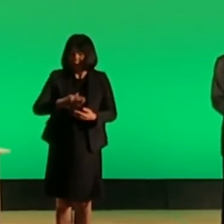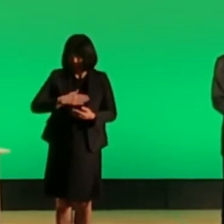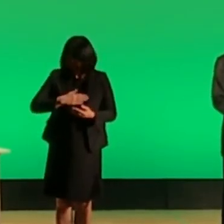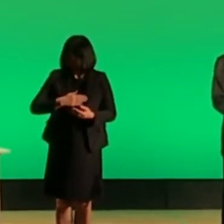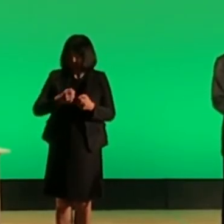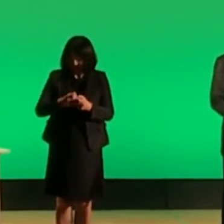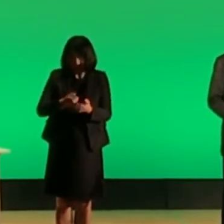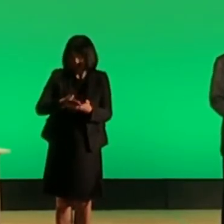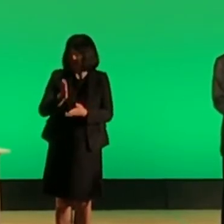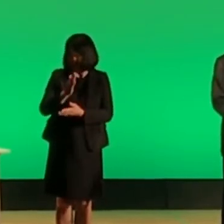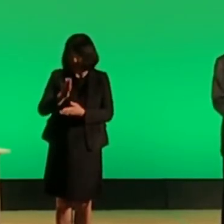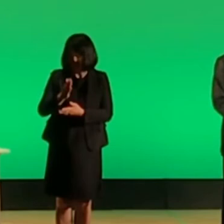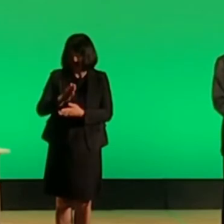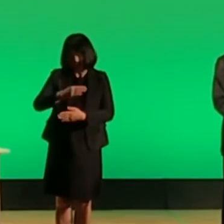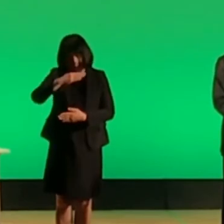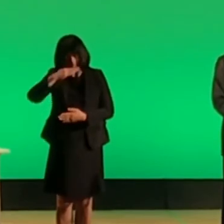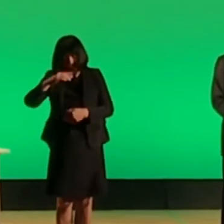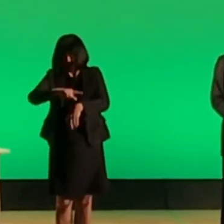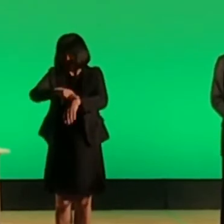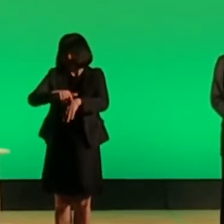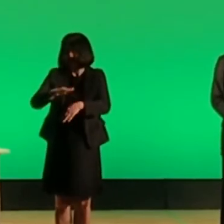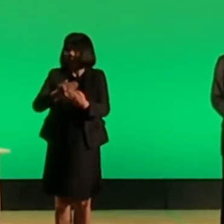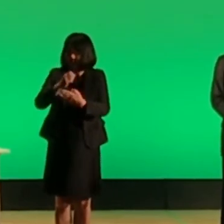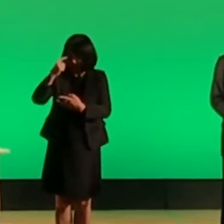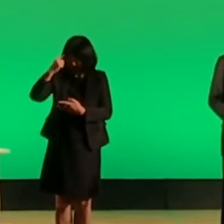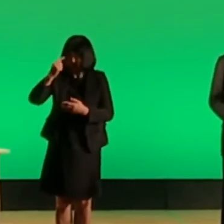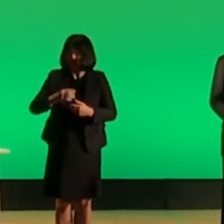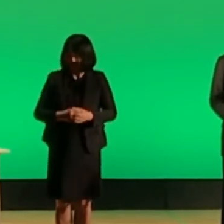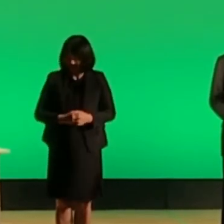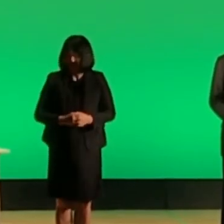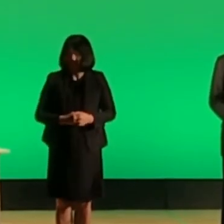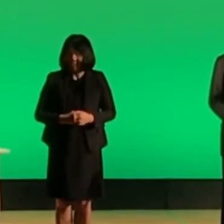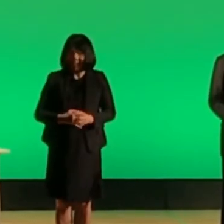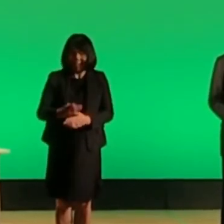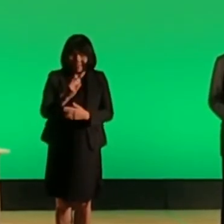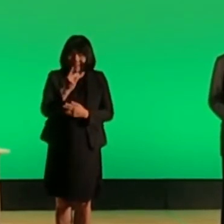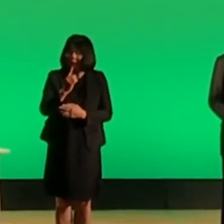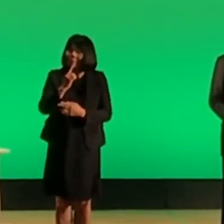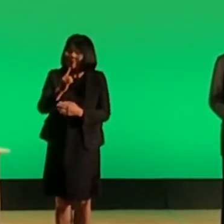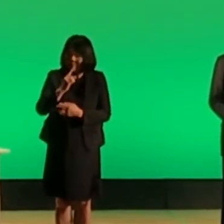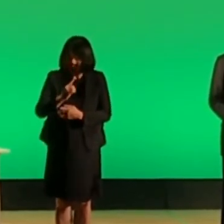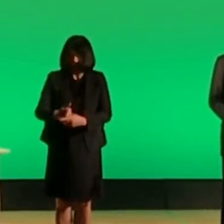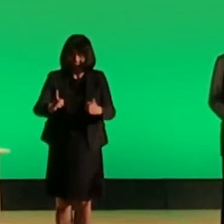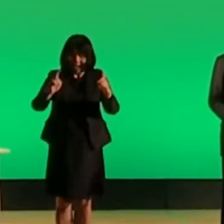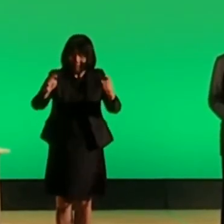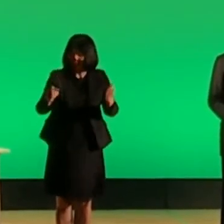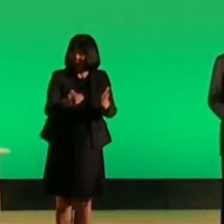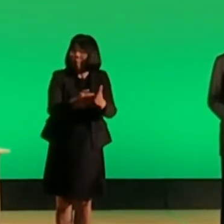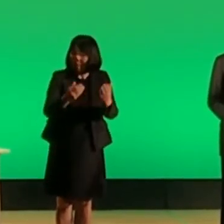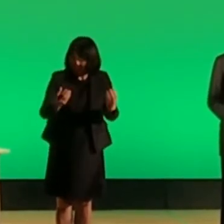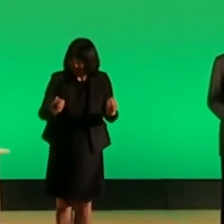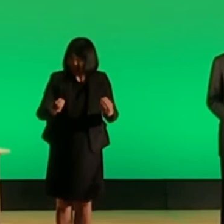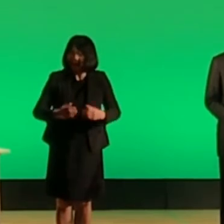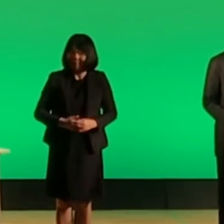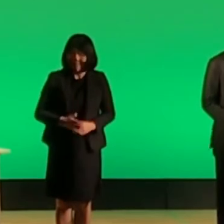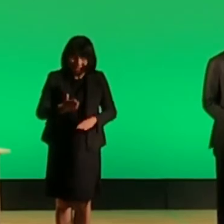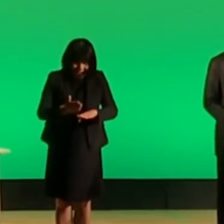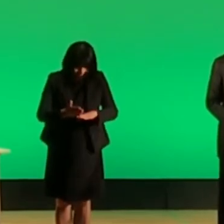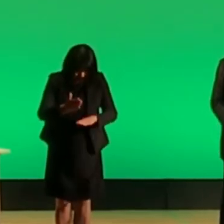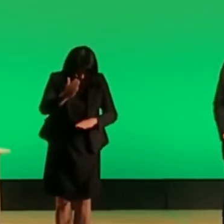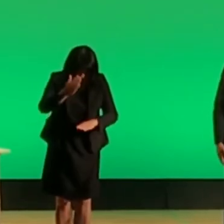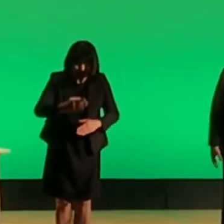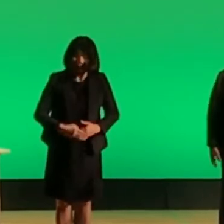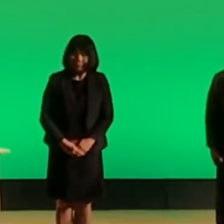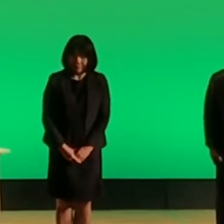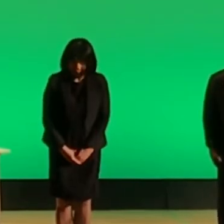返しません。有益なひとときをお過ごしいただければということをご期待を申し上げまして、開会のご挨拶とさせていただきます。ありがとうござい